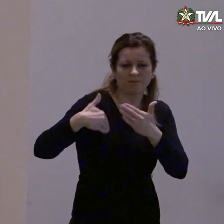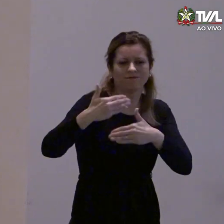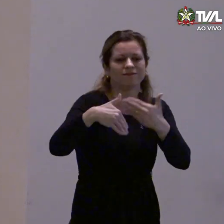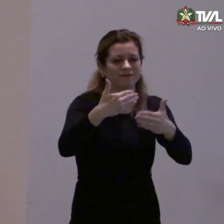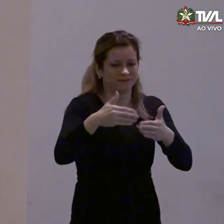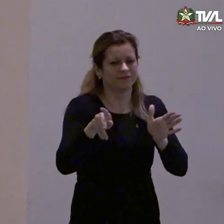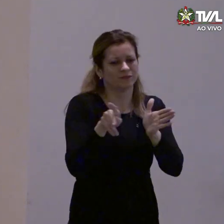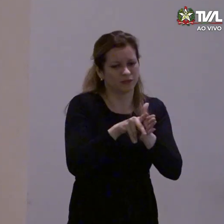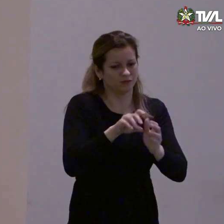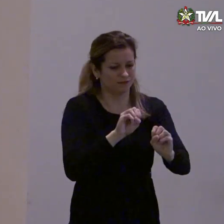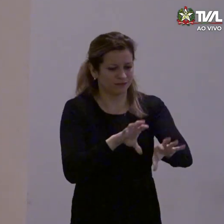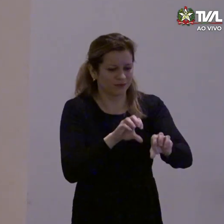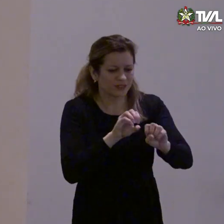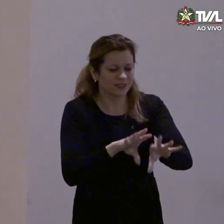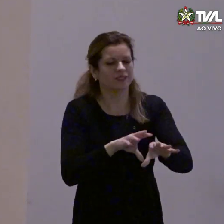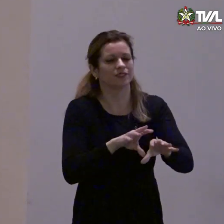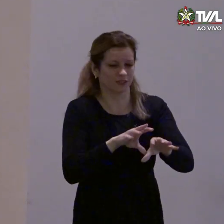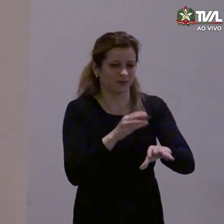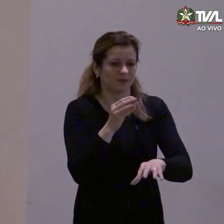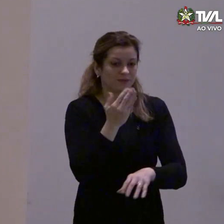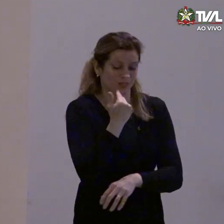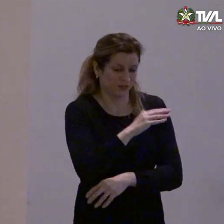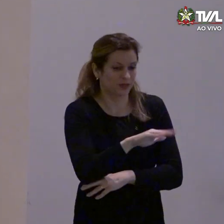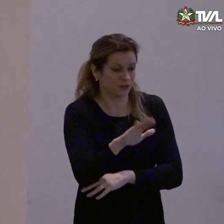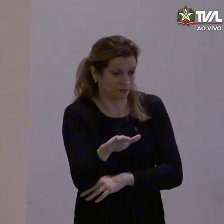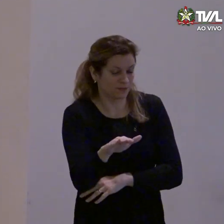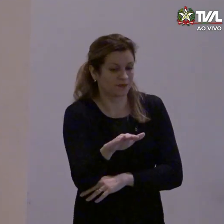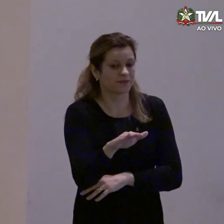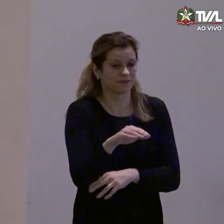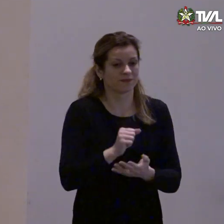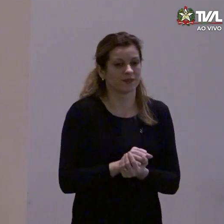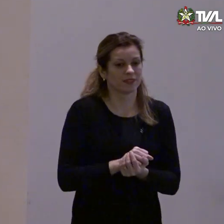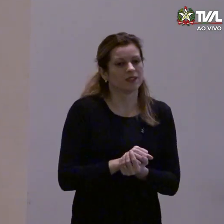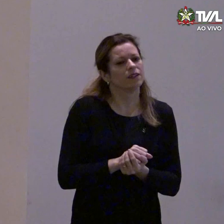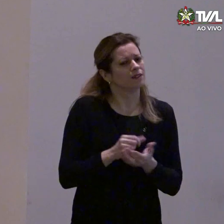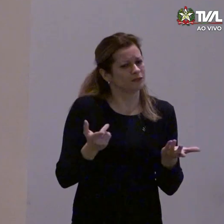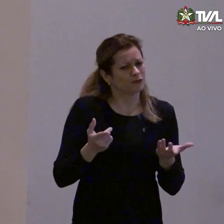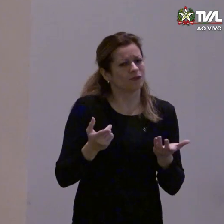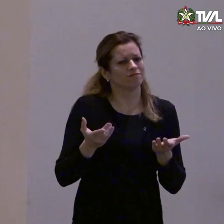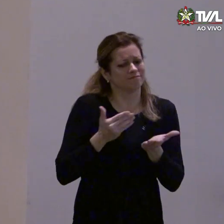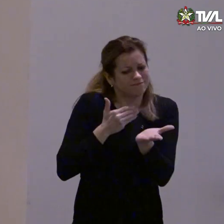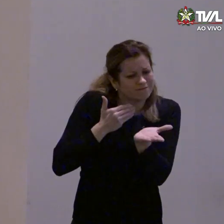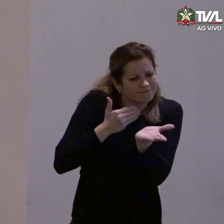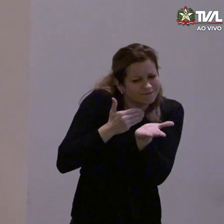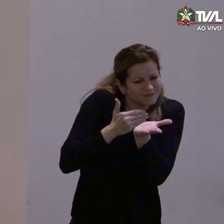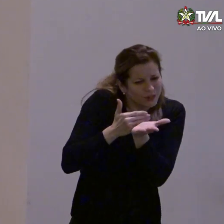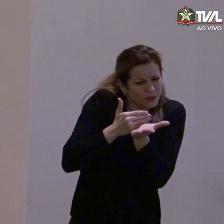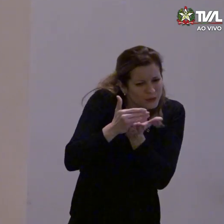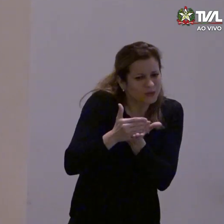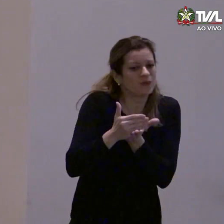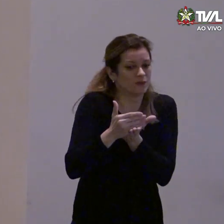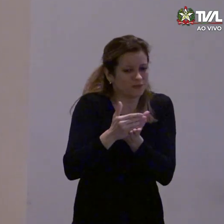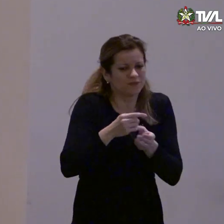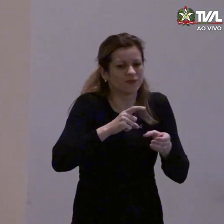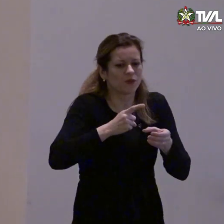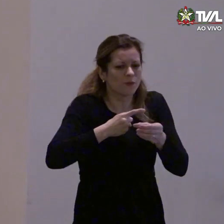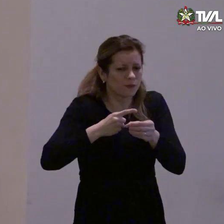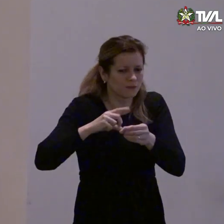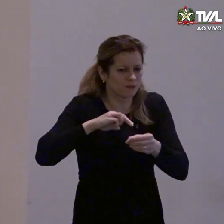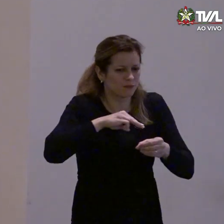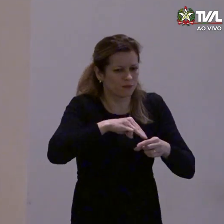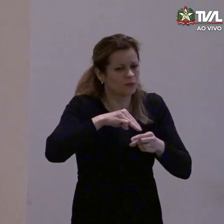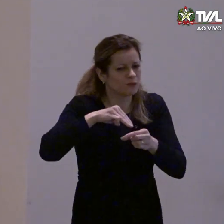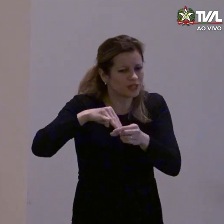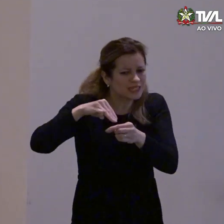do currículo na educação infantil em que alguma medida também foi pioneira né nem todos os municípios do Estado tinham essa iniciativa